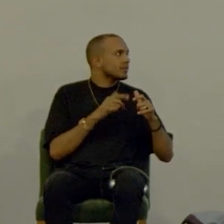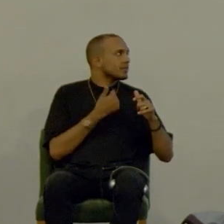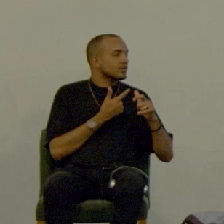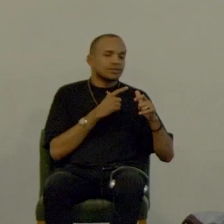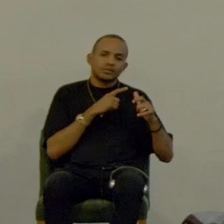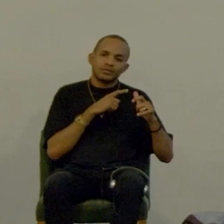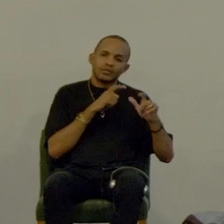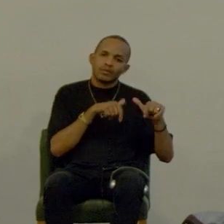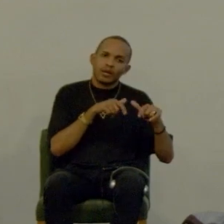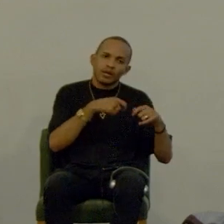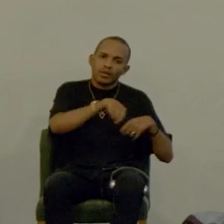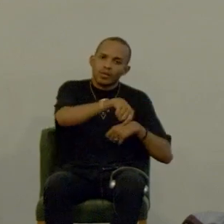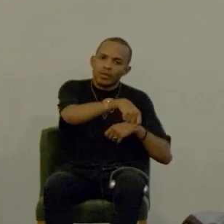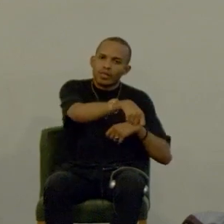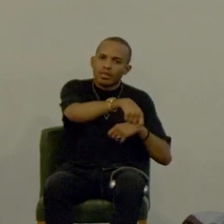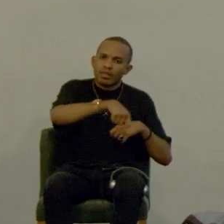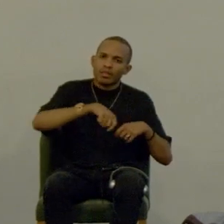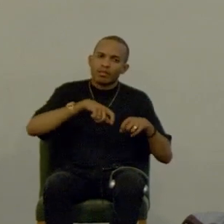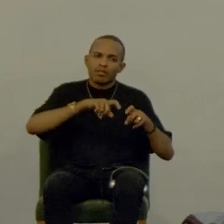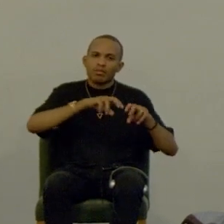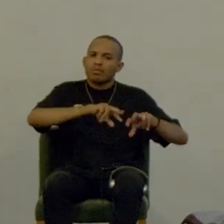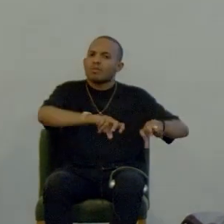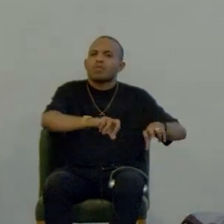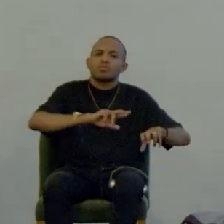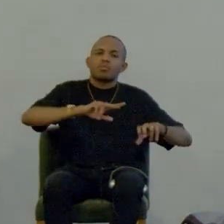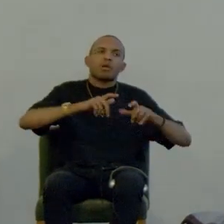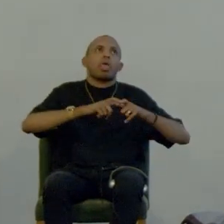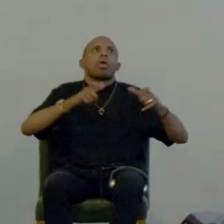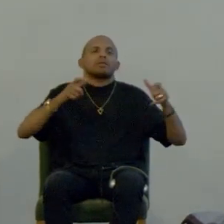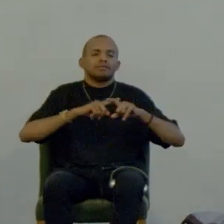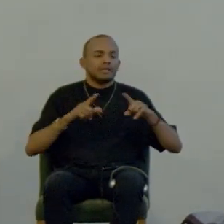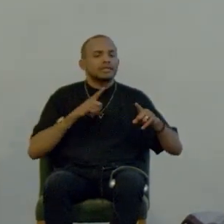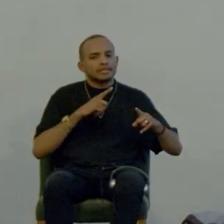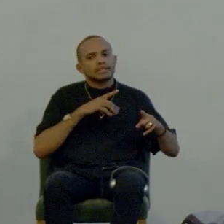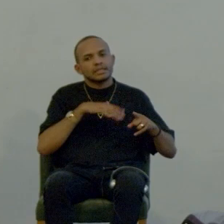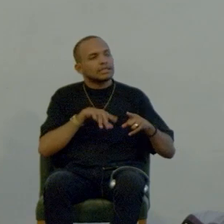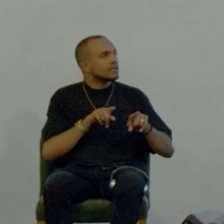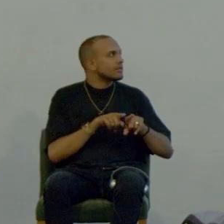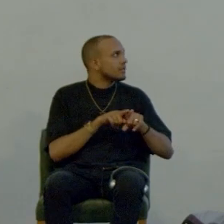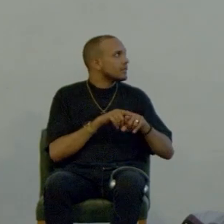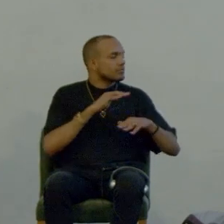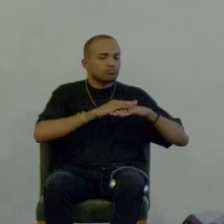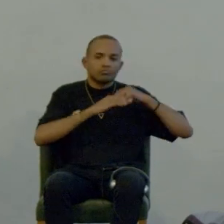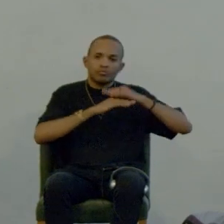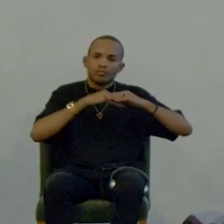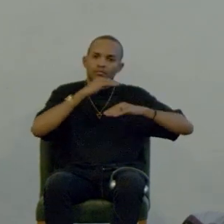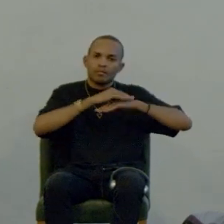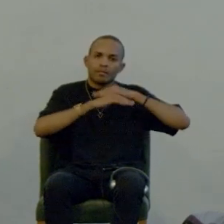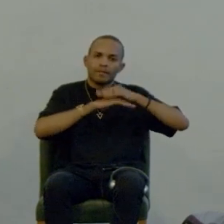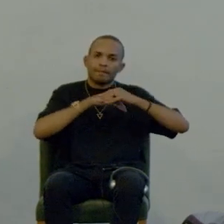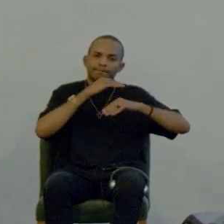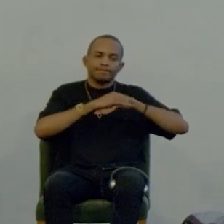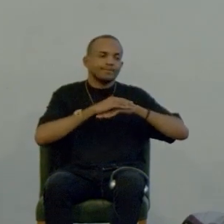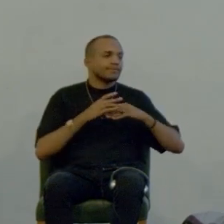os sítios, né, que nem são muito grandes assim, né, que são formados pelo acúmulo. Vou falar mais sobre isso daqui a pouquinho, mas a gente